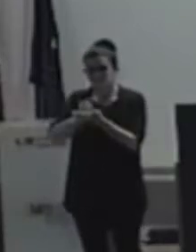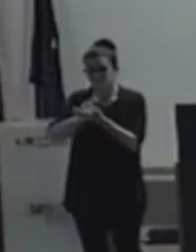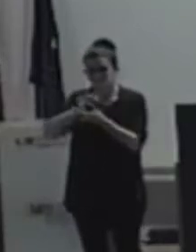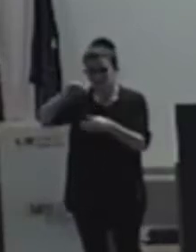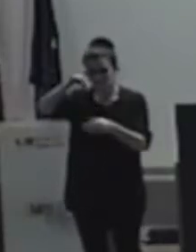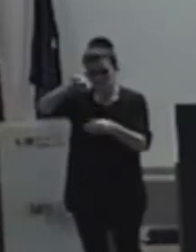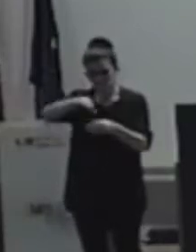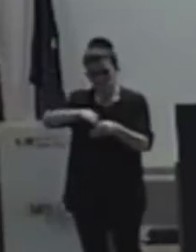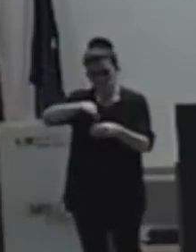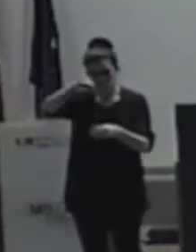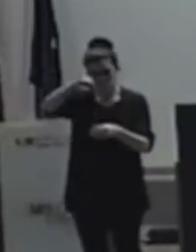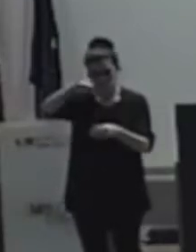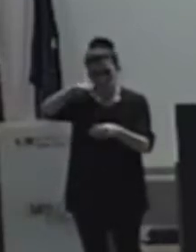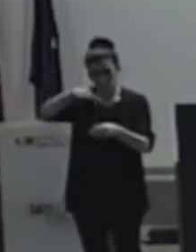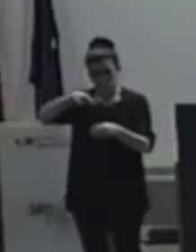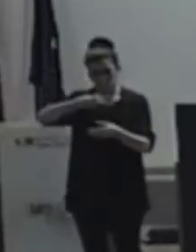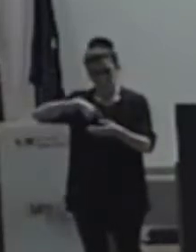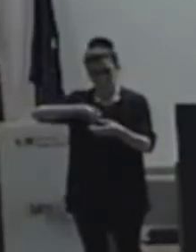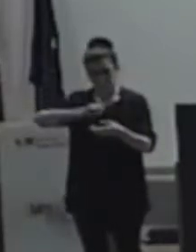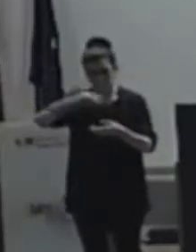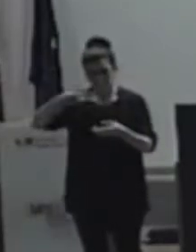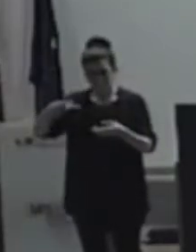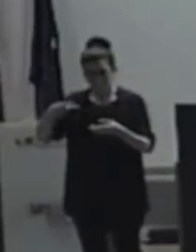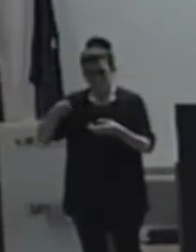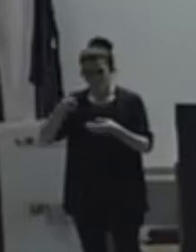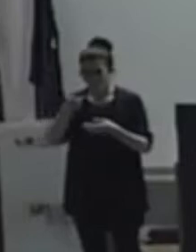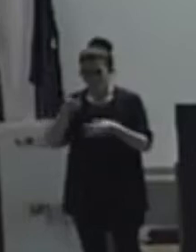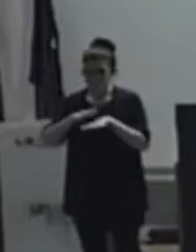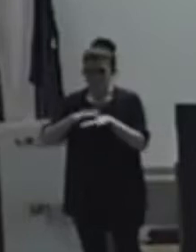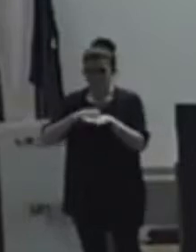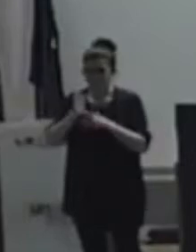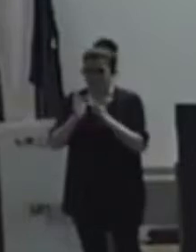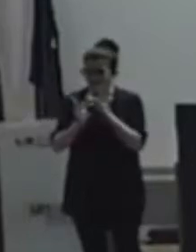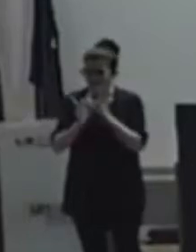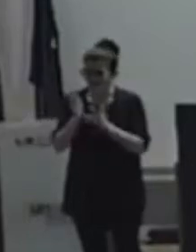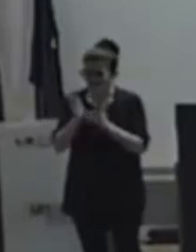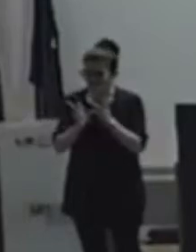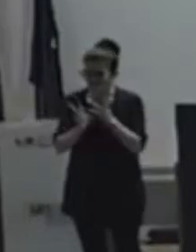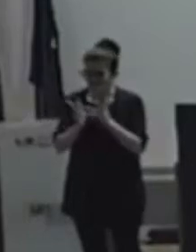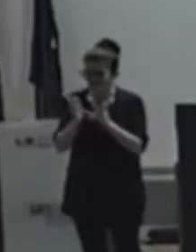cuando empezamos a ver números para calcular